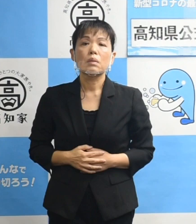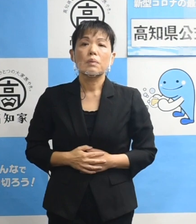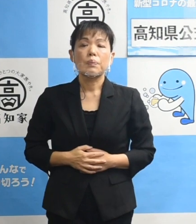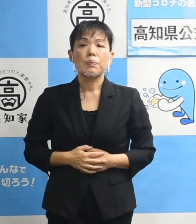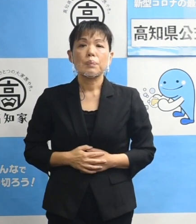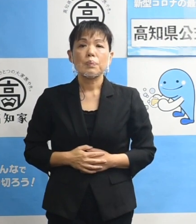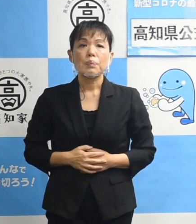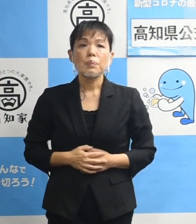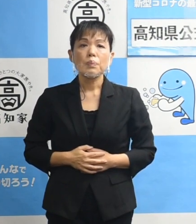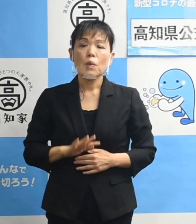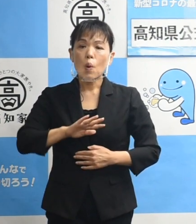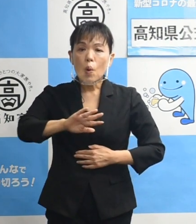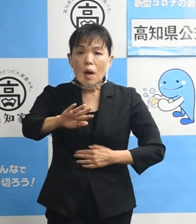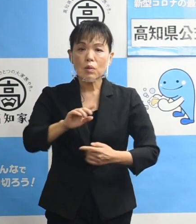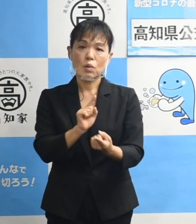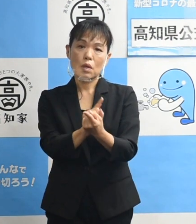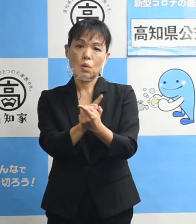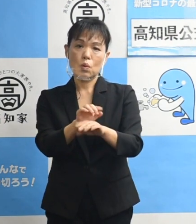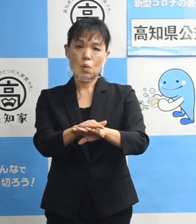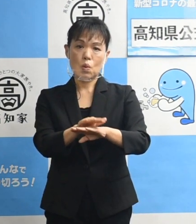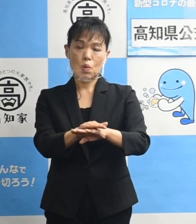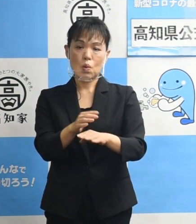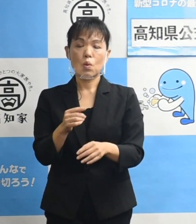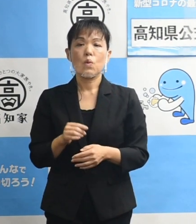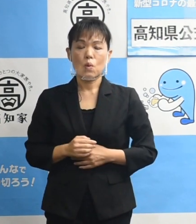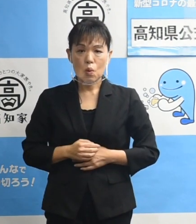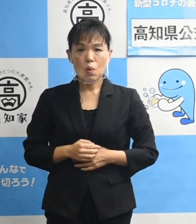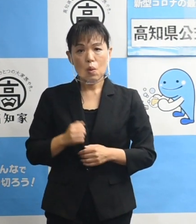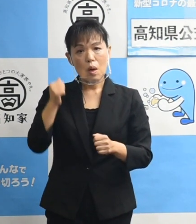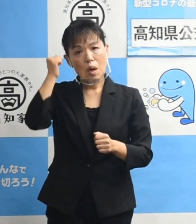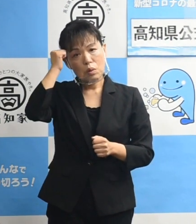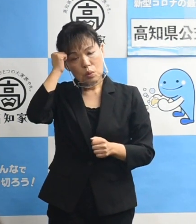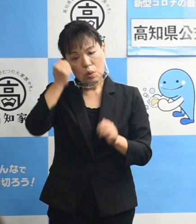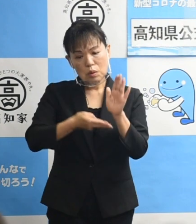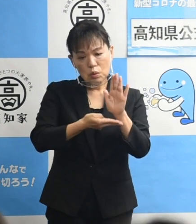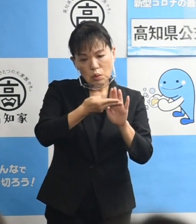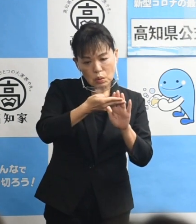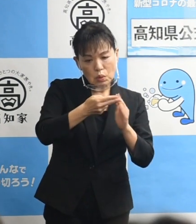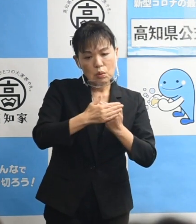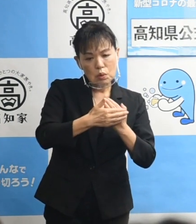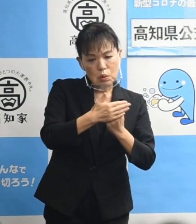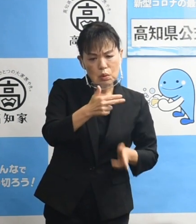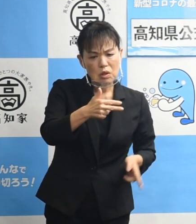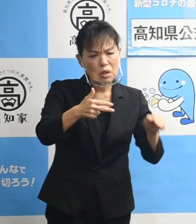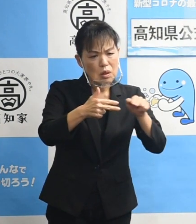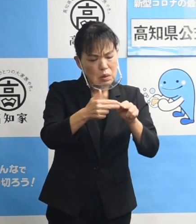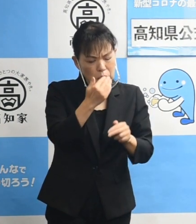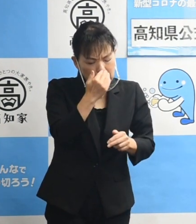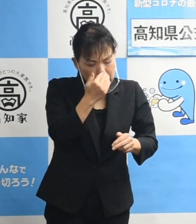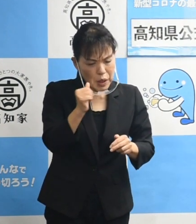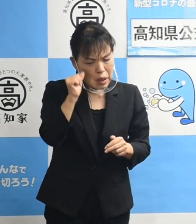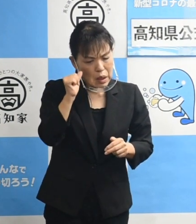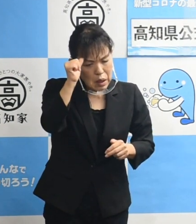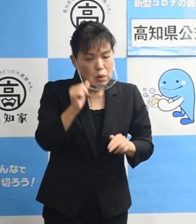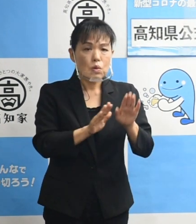他の対処方針につきましても、ただいま申し上げましたように、宿泊療養施設が非常に逼迫をしてきているということはございます